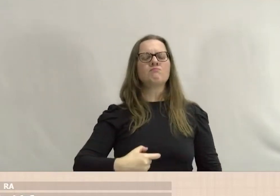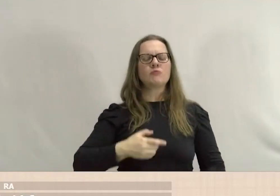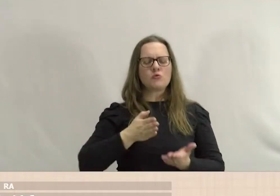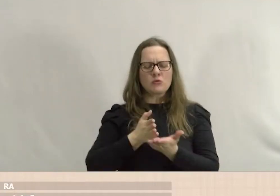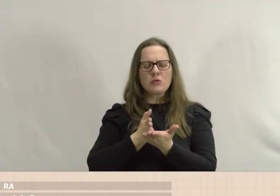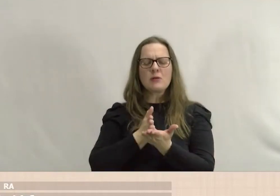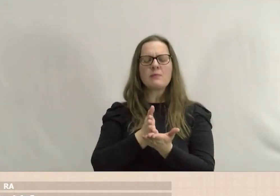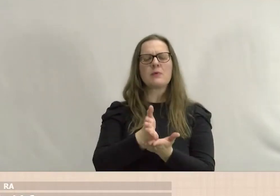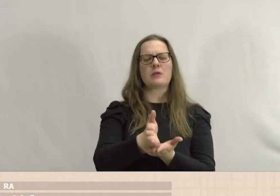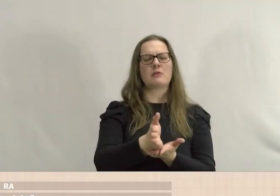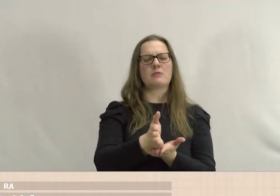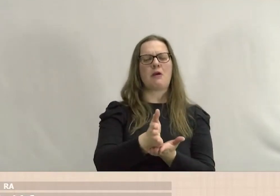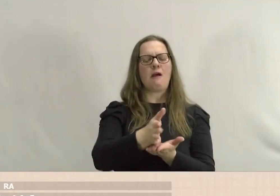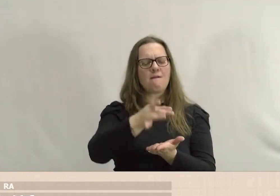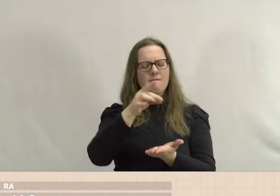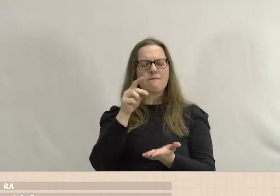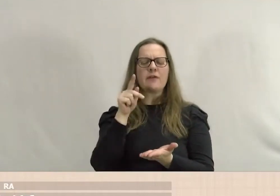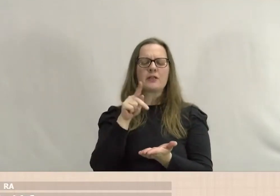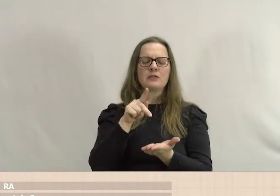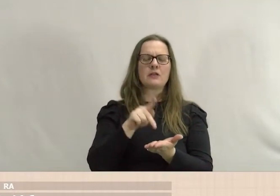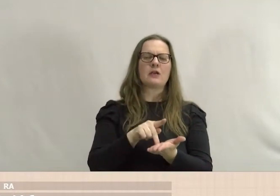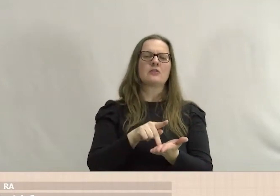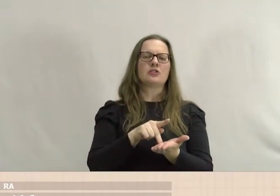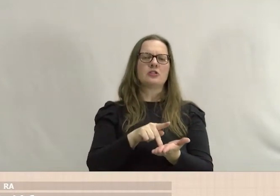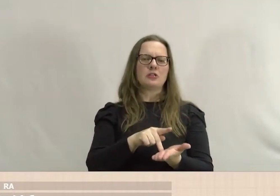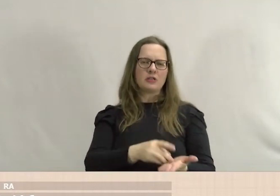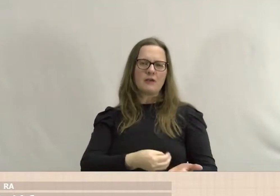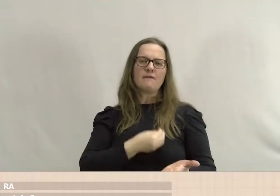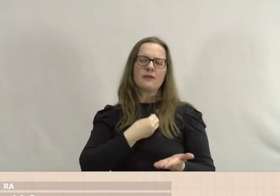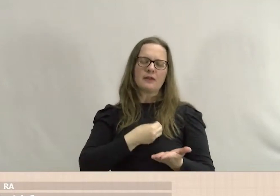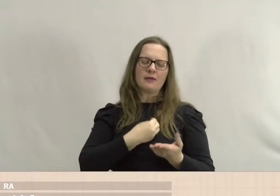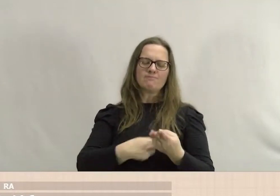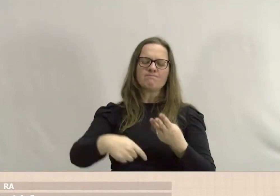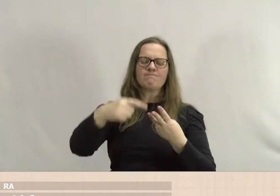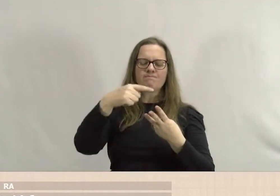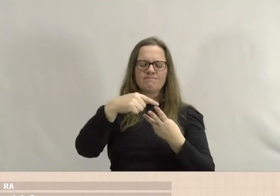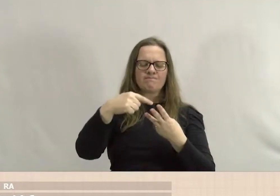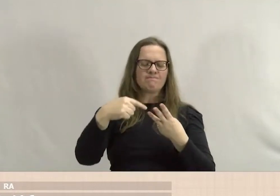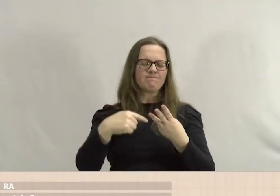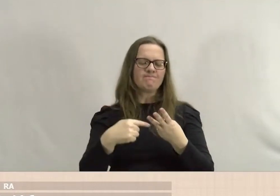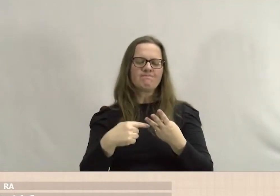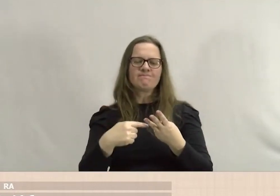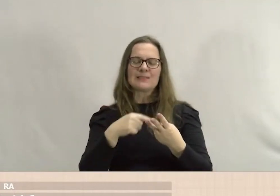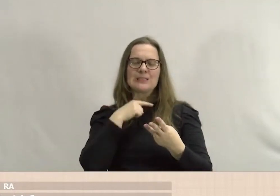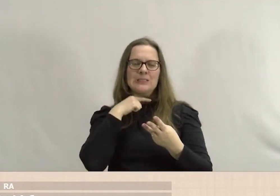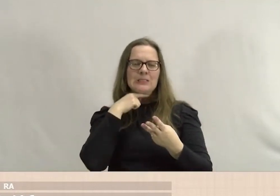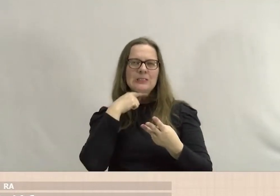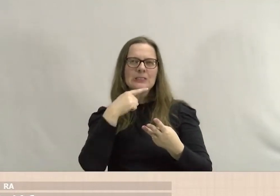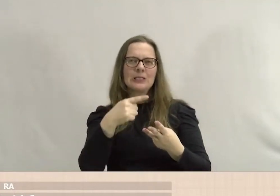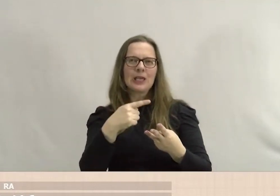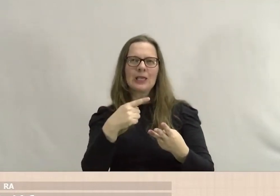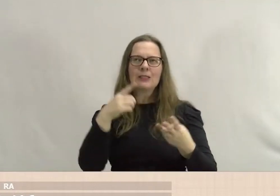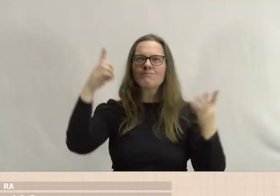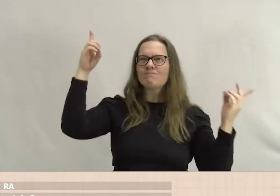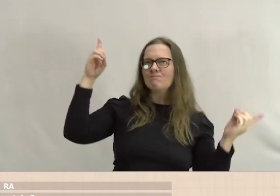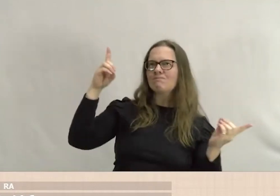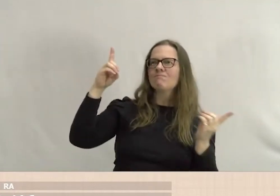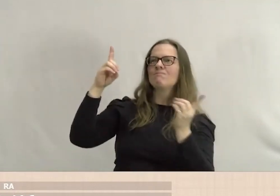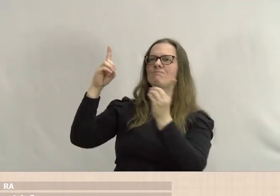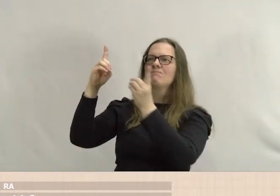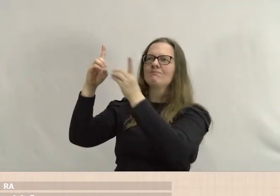caminho e a verdade e a vida. Ninguém vem ao Pai senão por